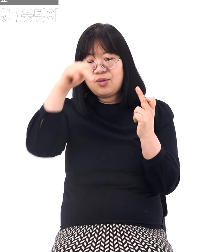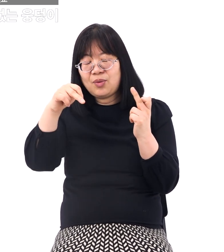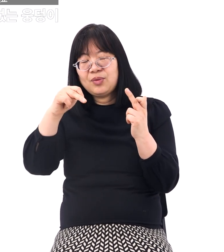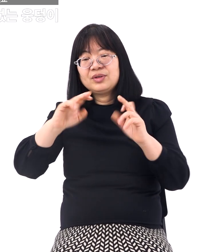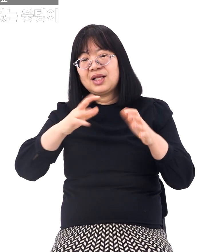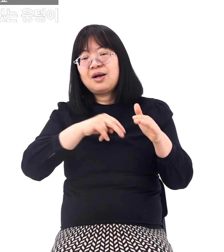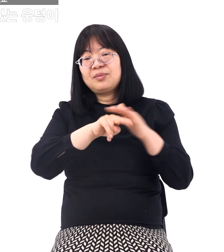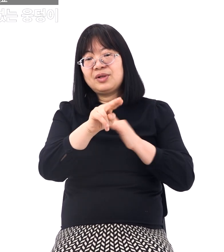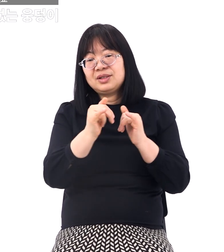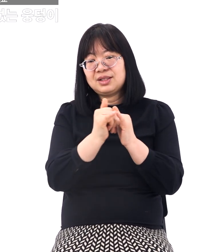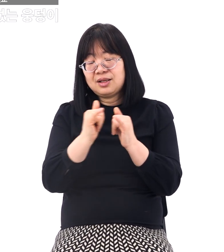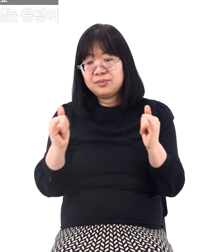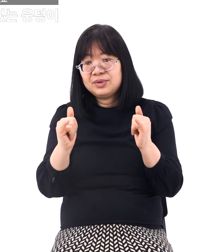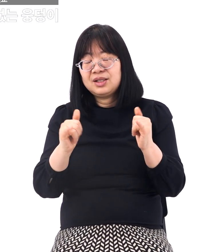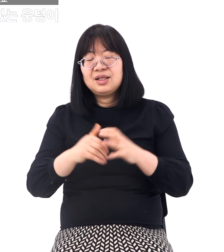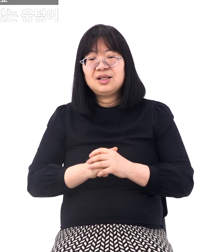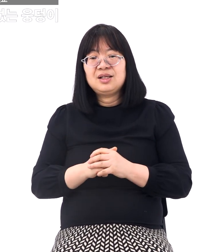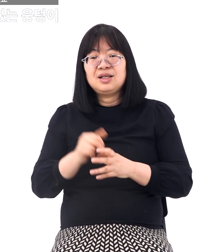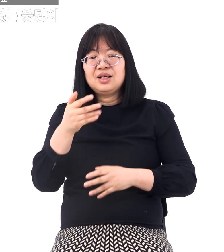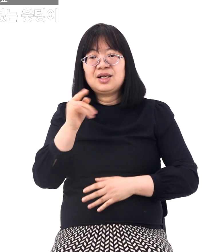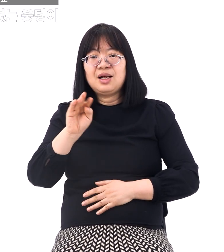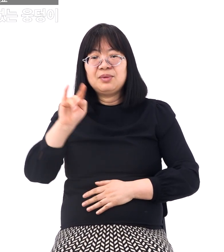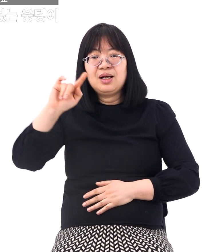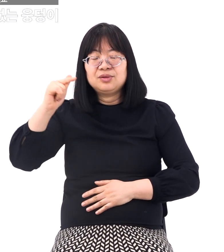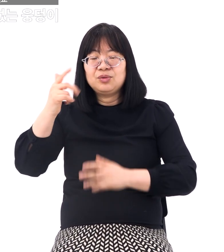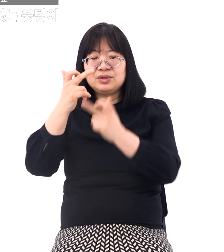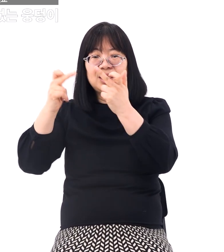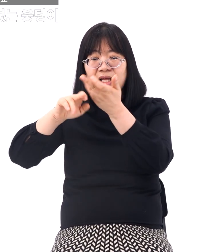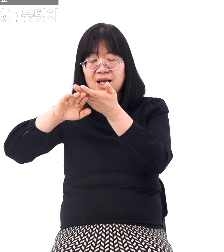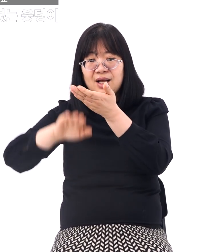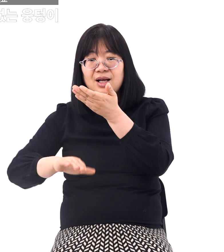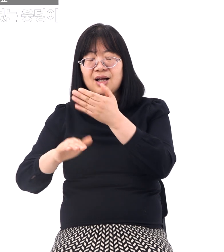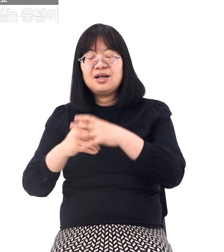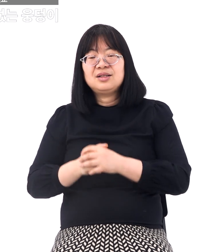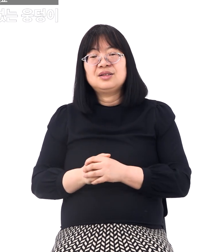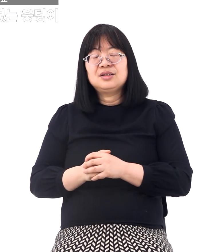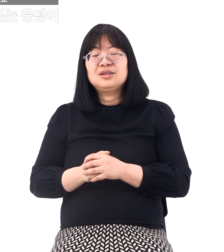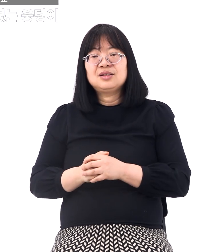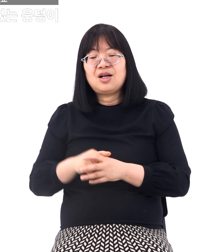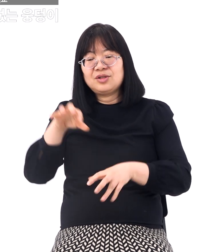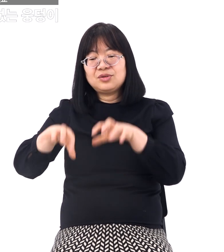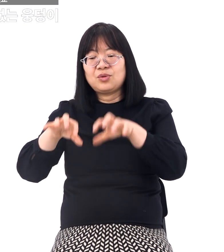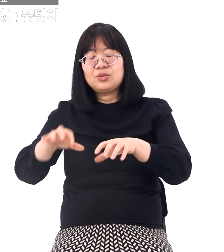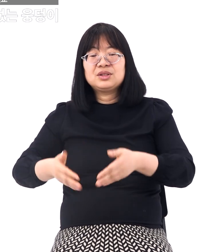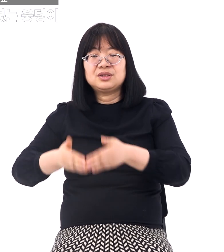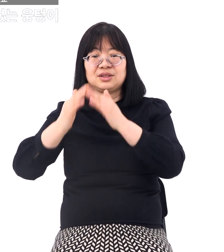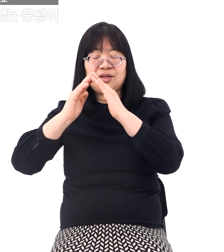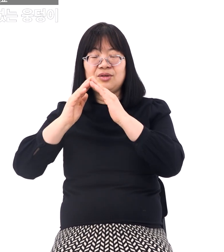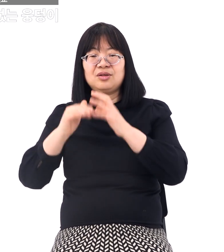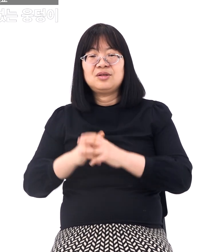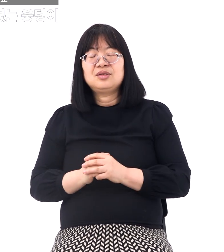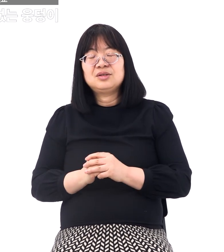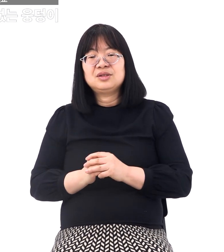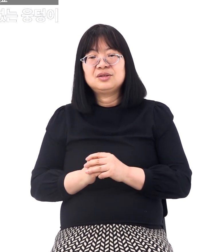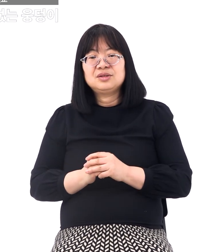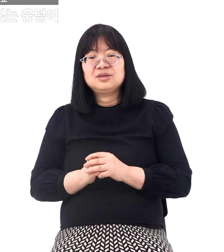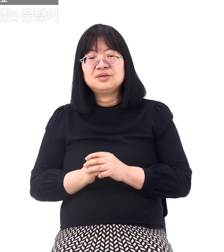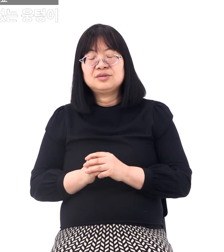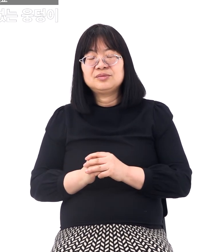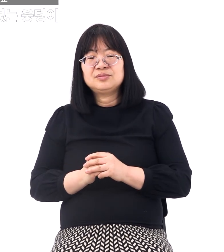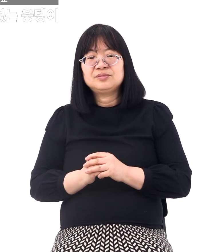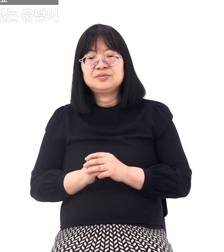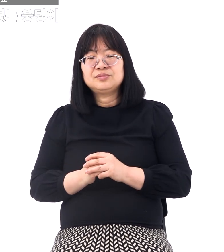난민들이 레바논 그 산자락 밑에 촌을 이루고